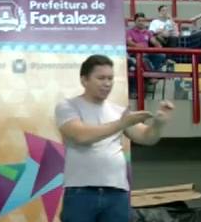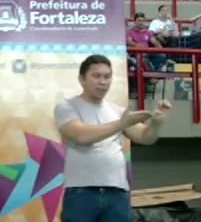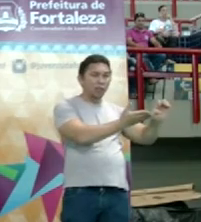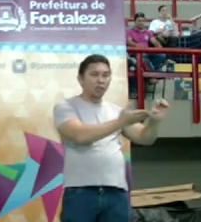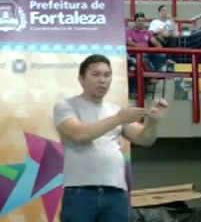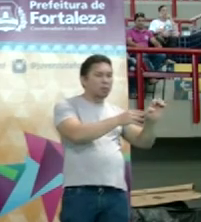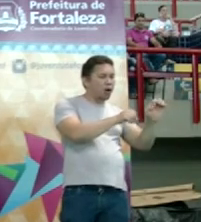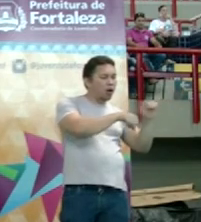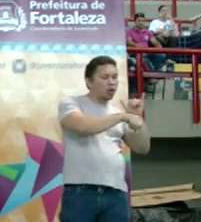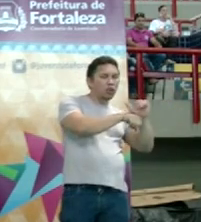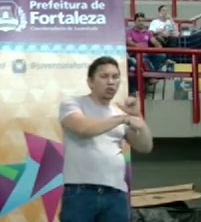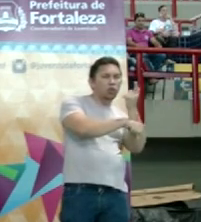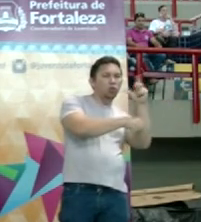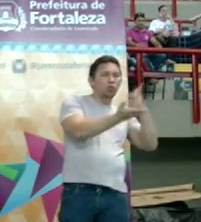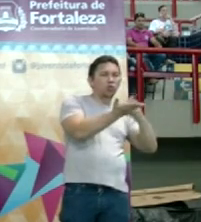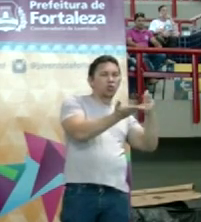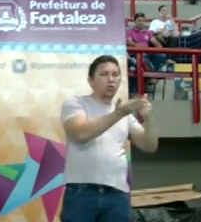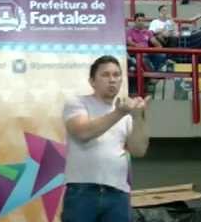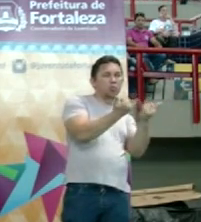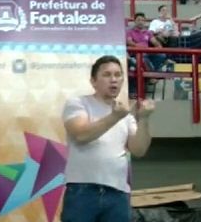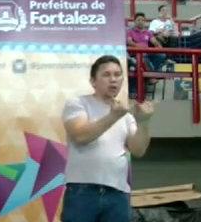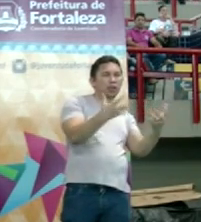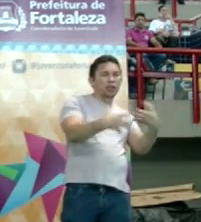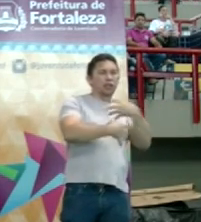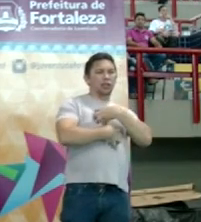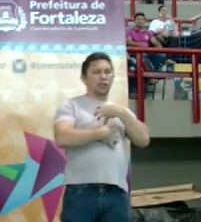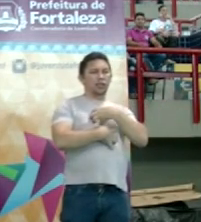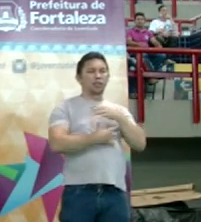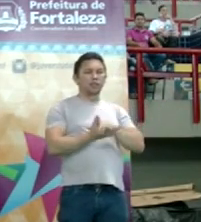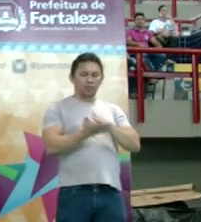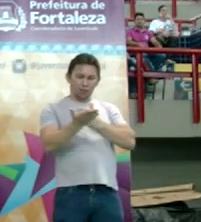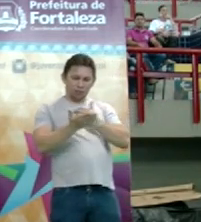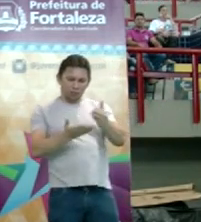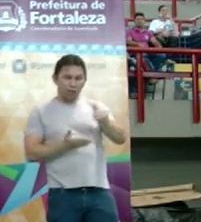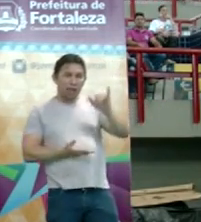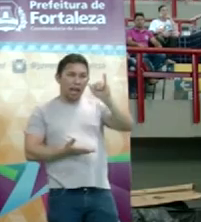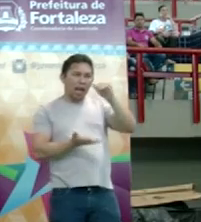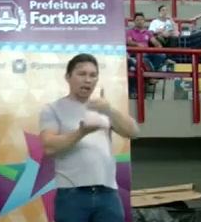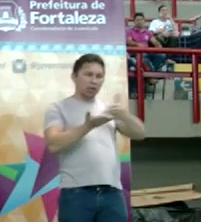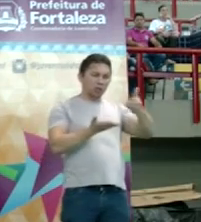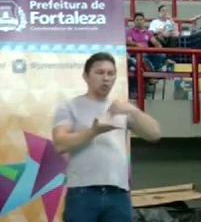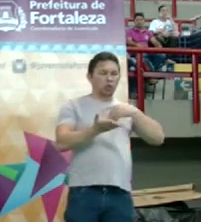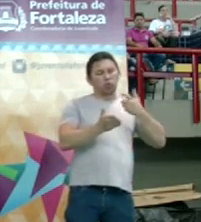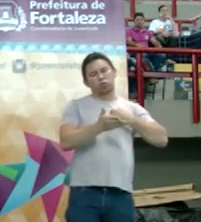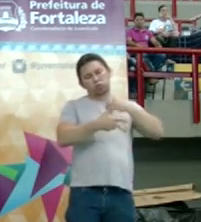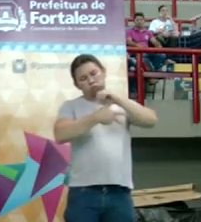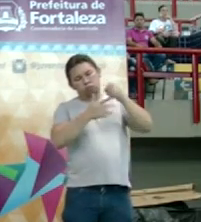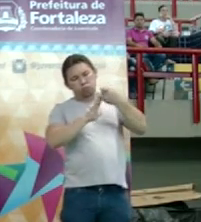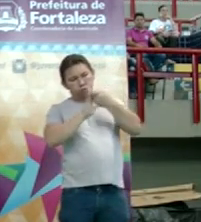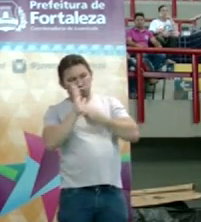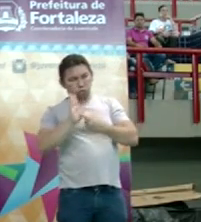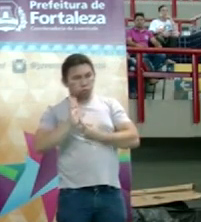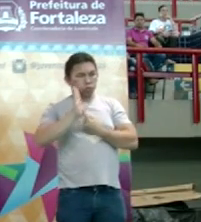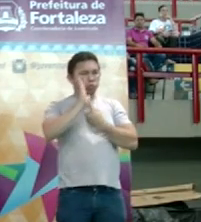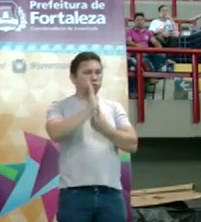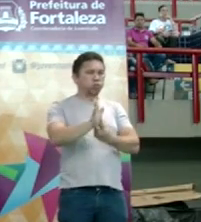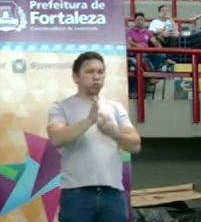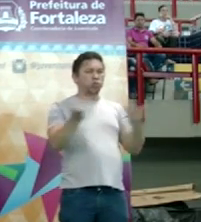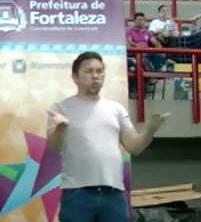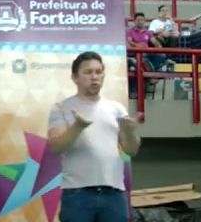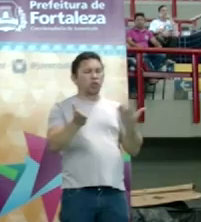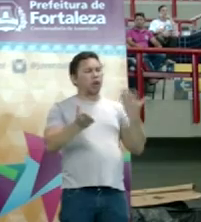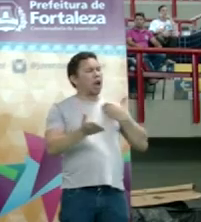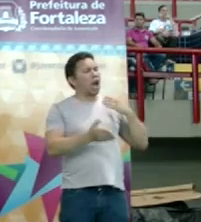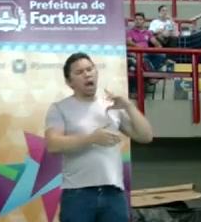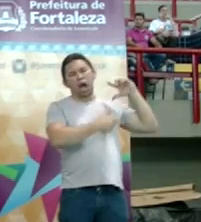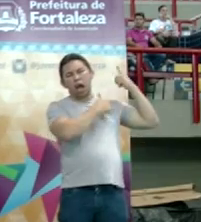Então, essa apresentação do assunto é o primeiro passo que o Enem quer. Hoje é o modelo mais